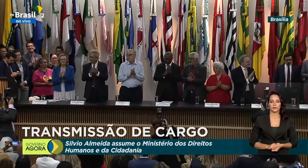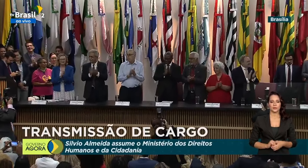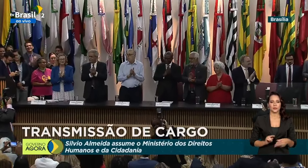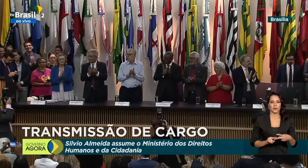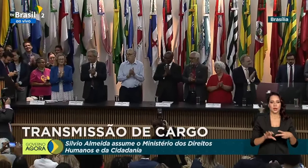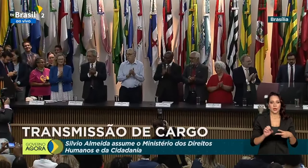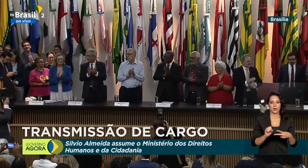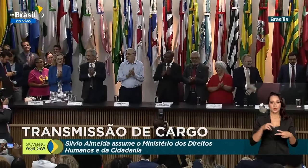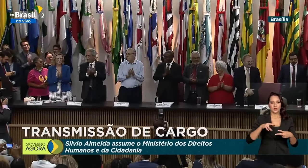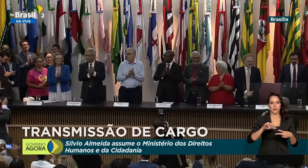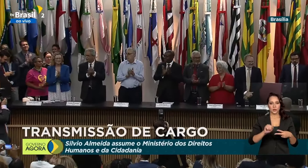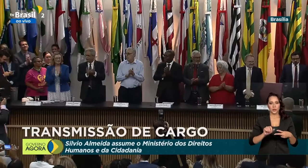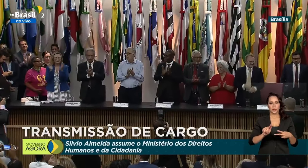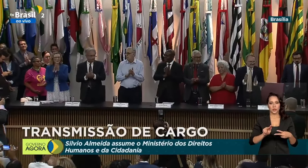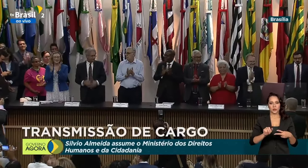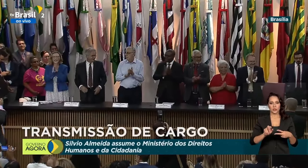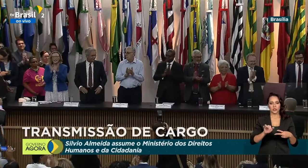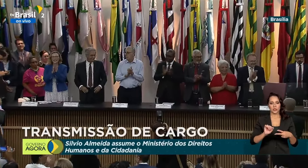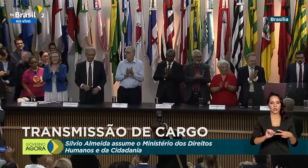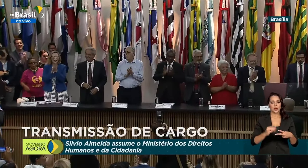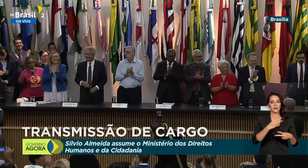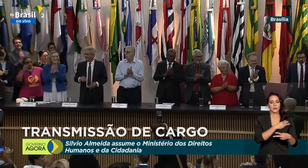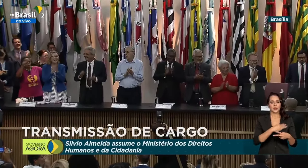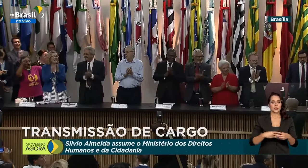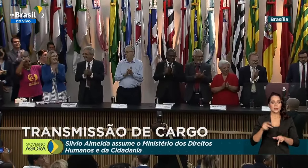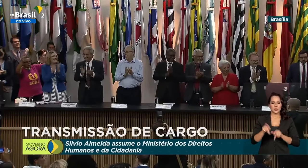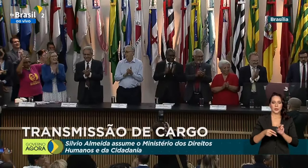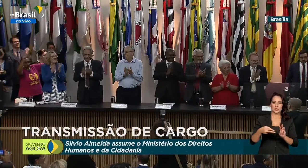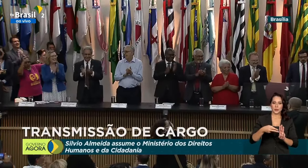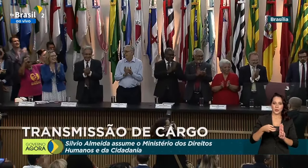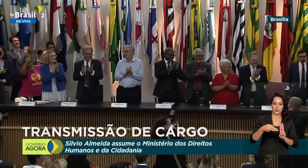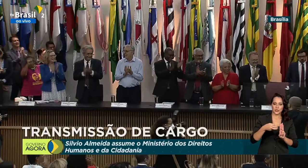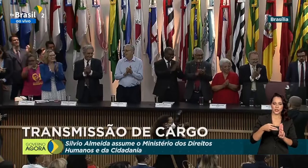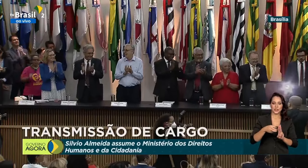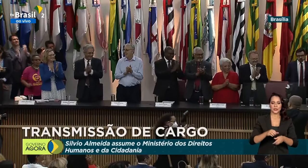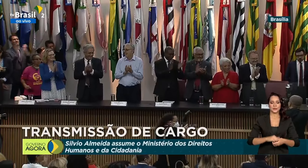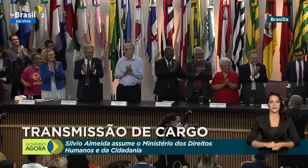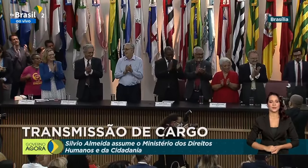Sônia Guajajara ministra dos povos indígenas